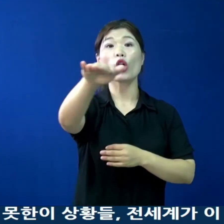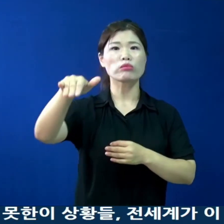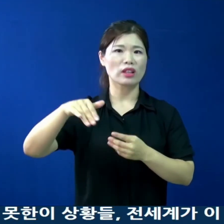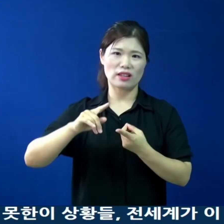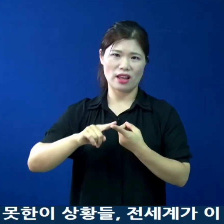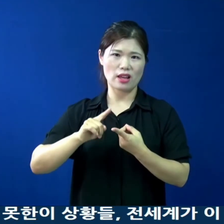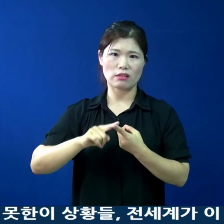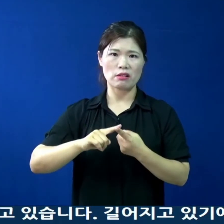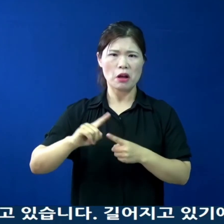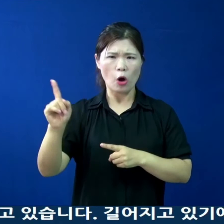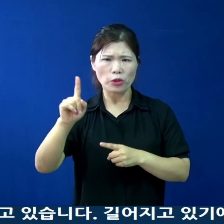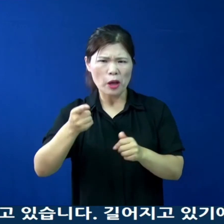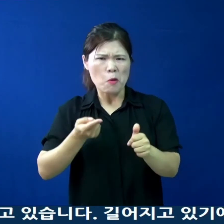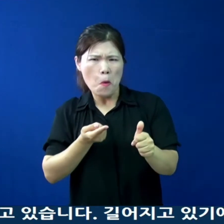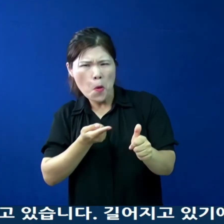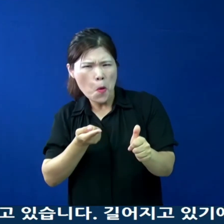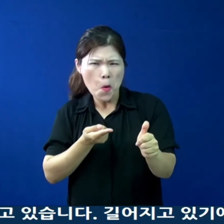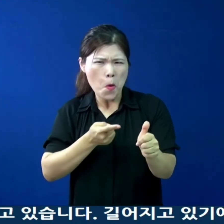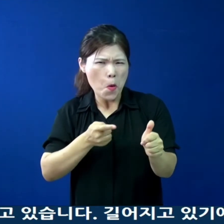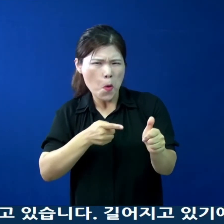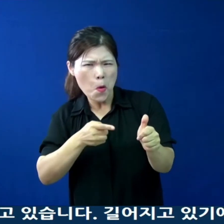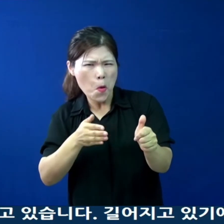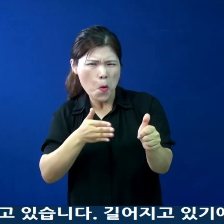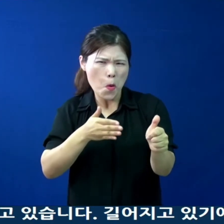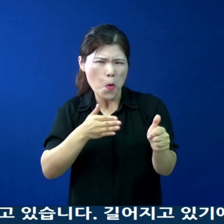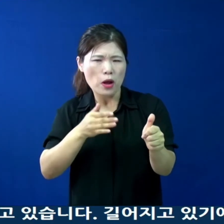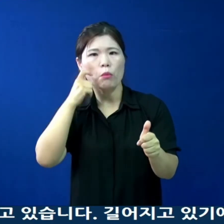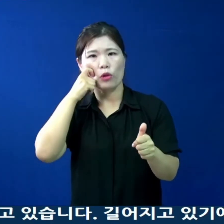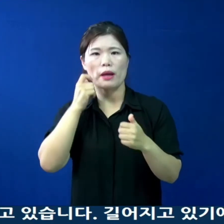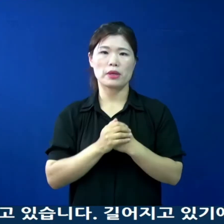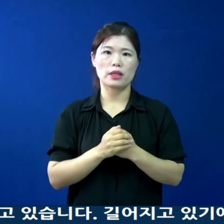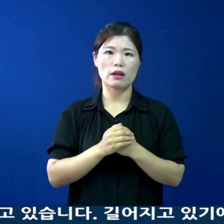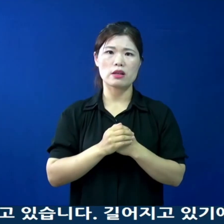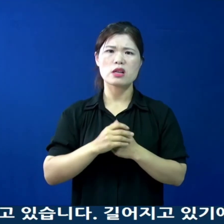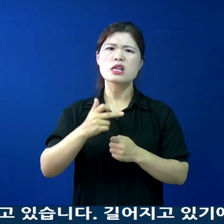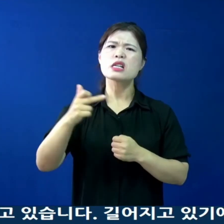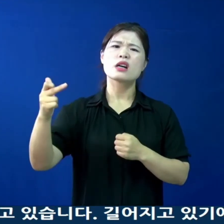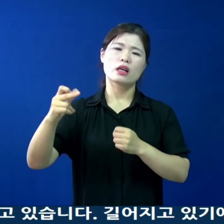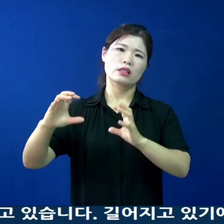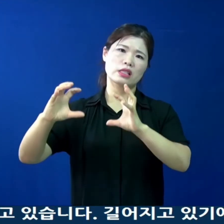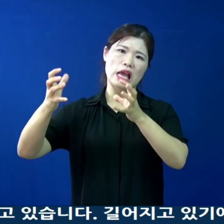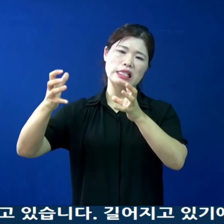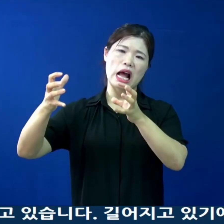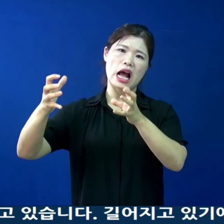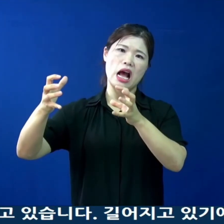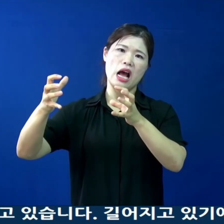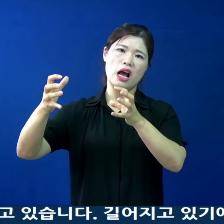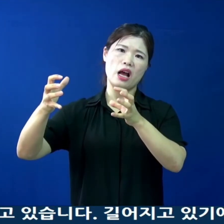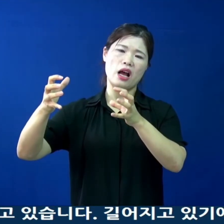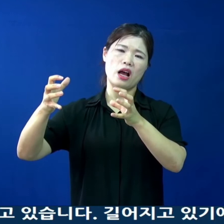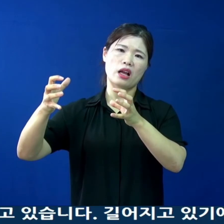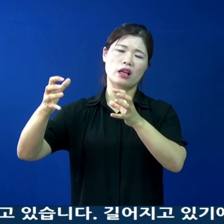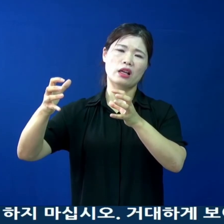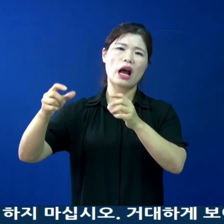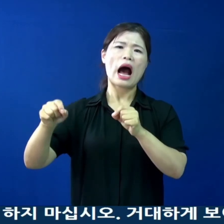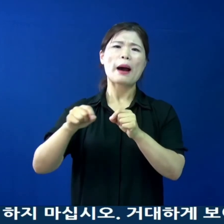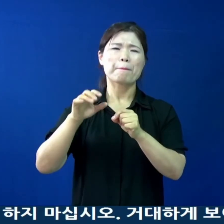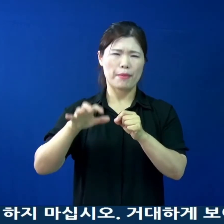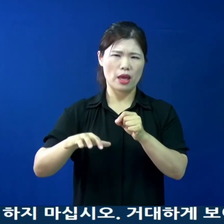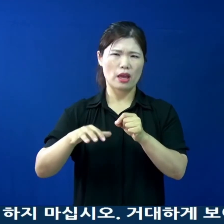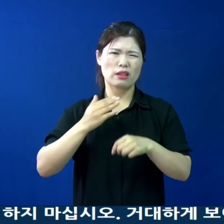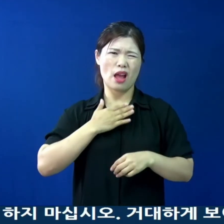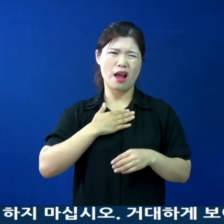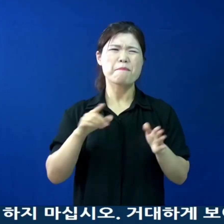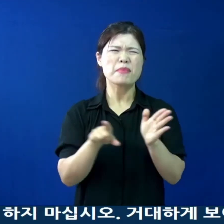어떻게 할 수가 없습니다. 거대하게 보이는 세상 앞에 믿는 자로 서 있다는 것, 때로는 참 초라할